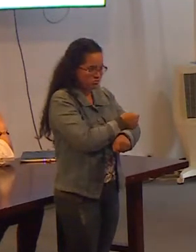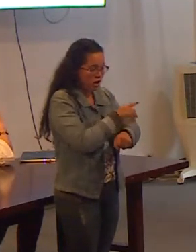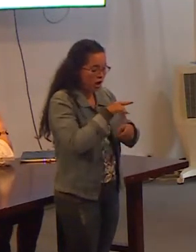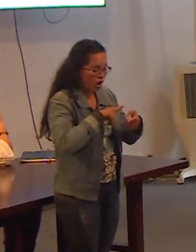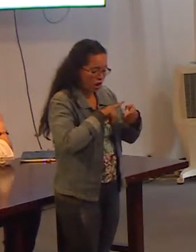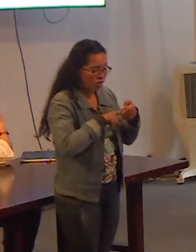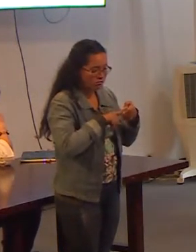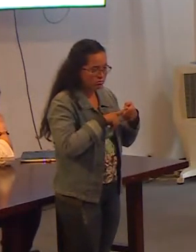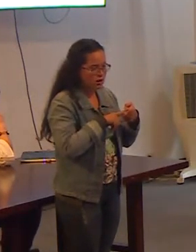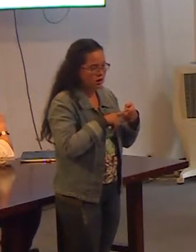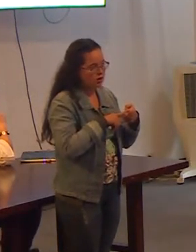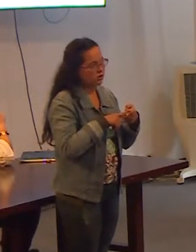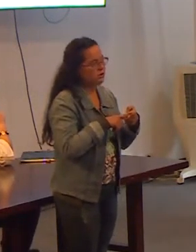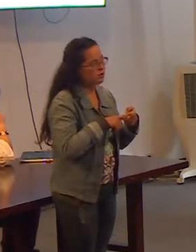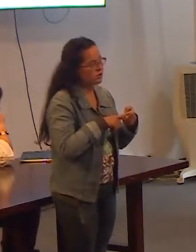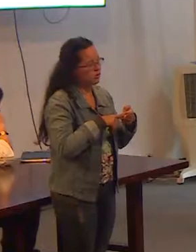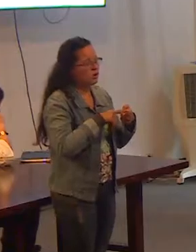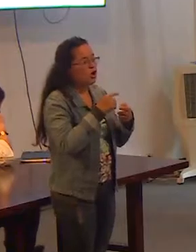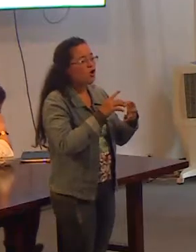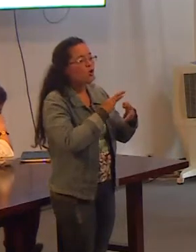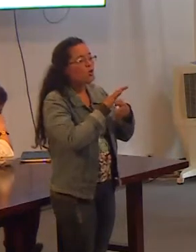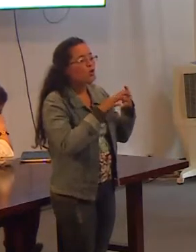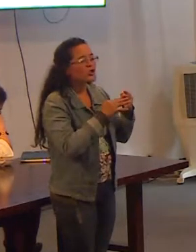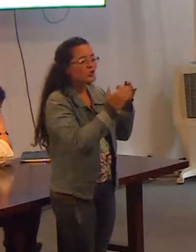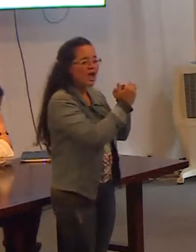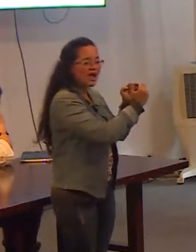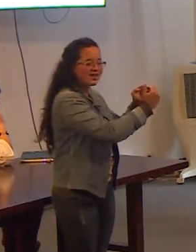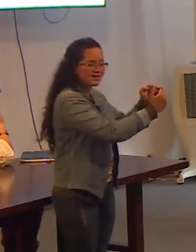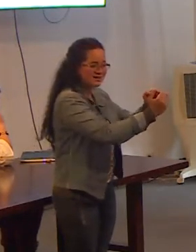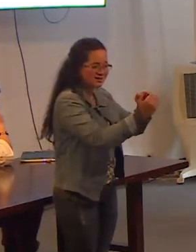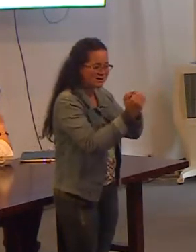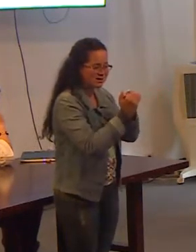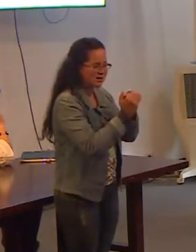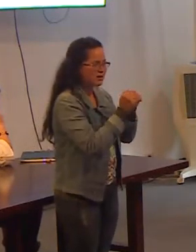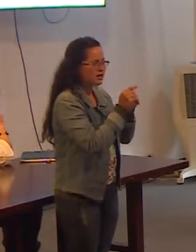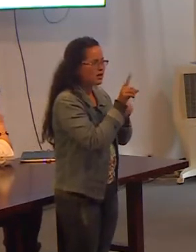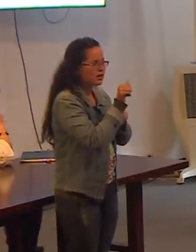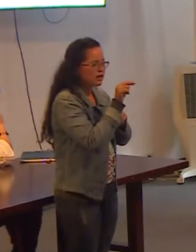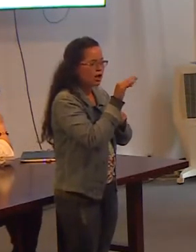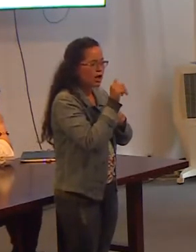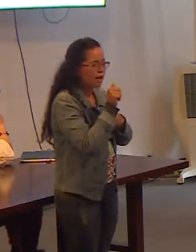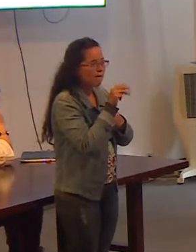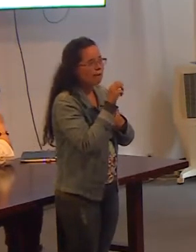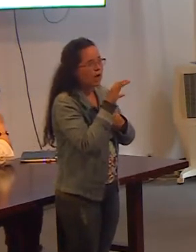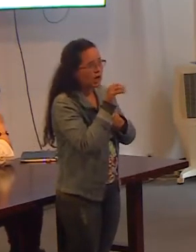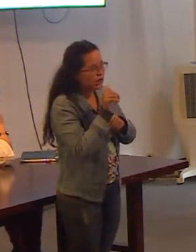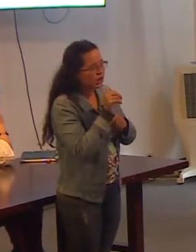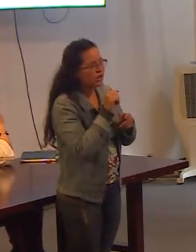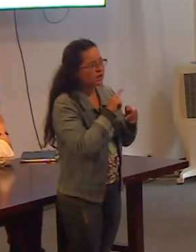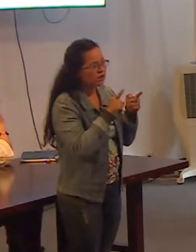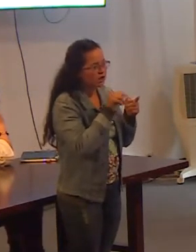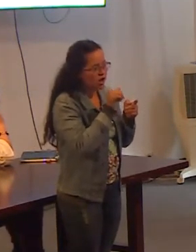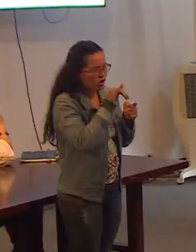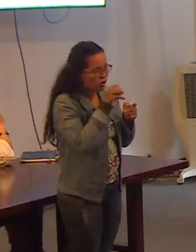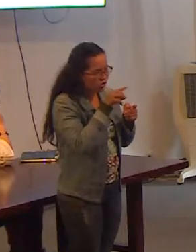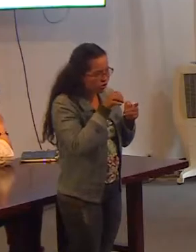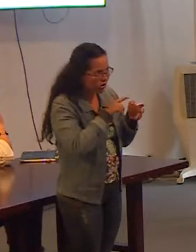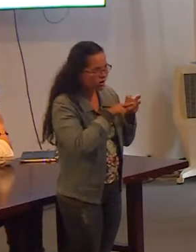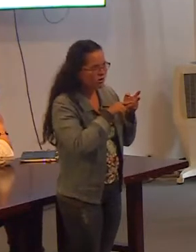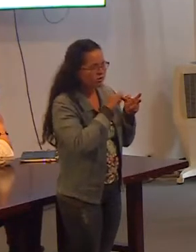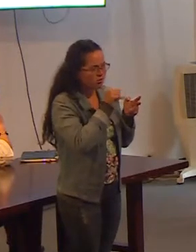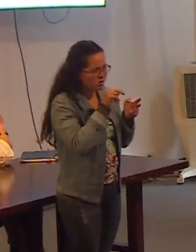está distribuida en cuatro casas: Santa María, San Antonio, San José y Juan Pablo.